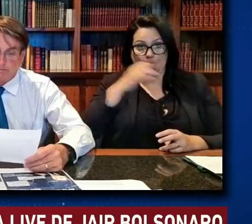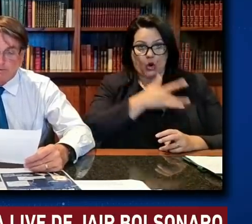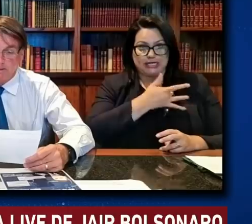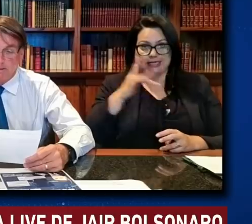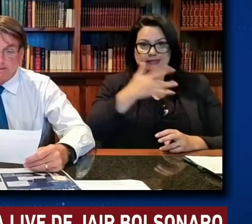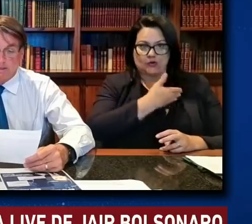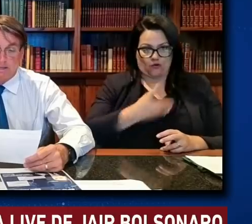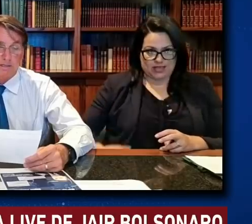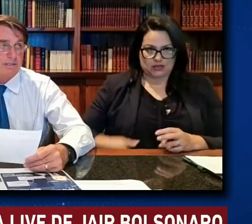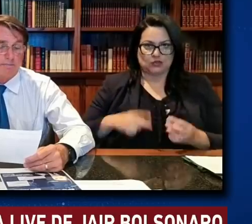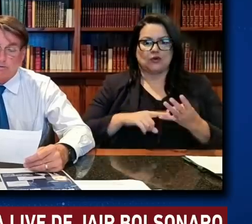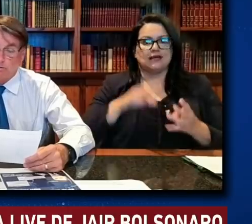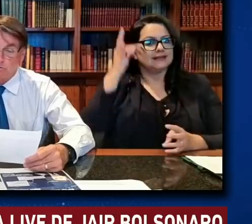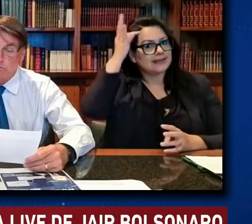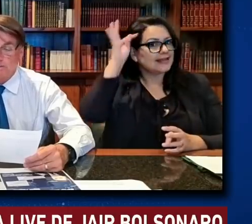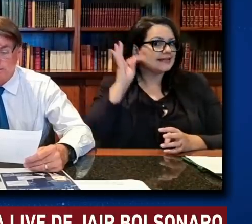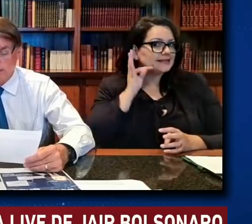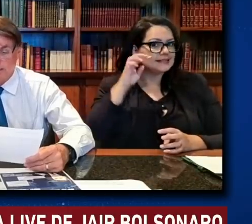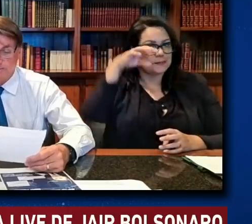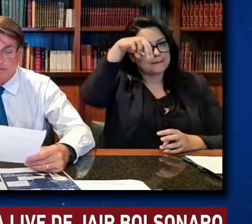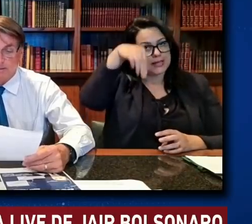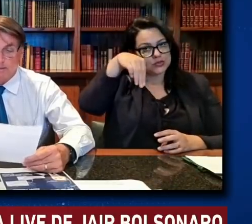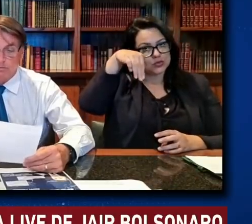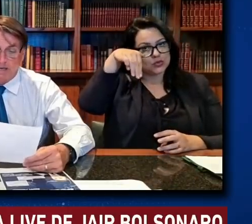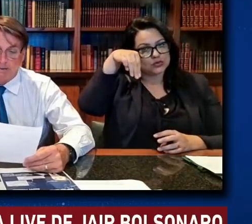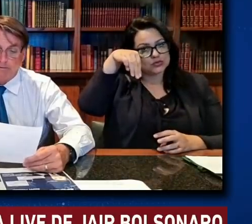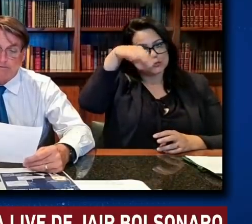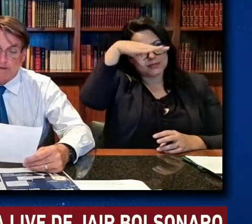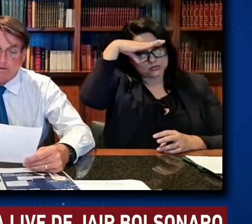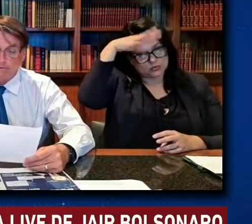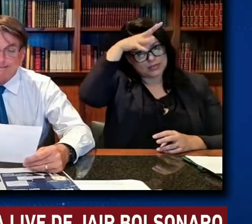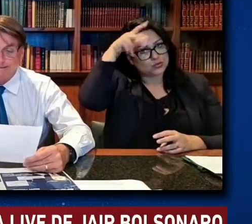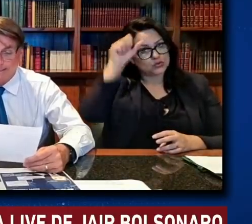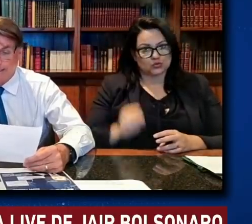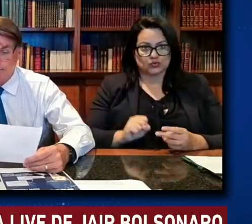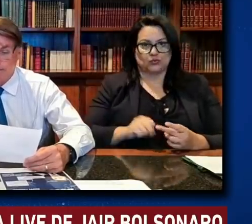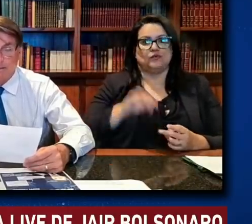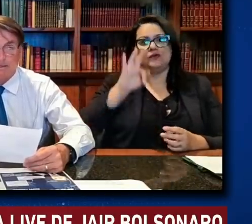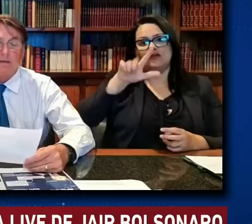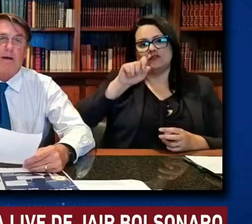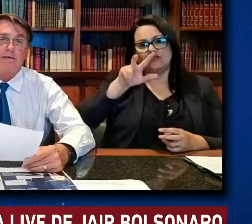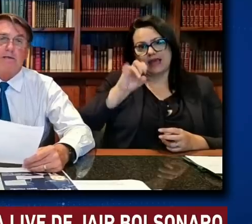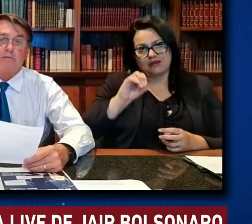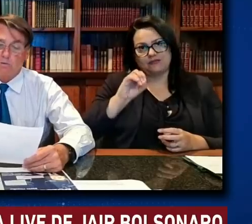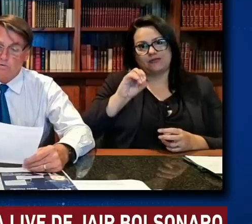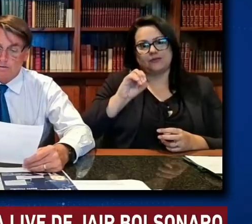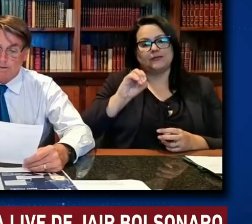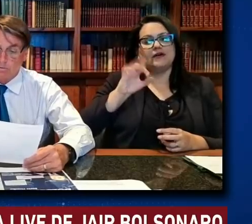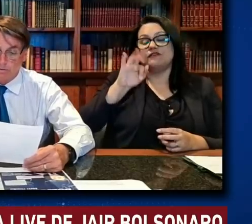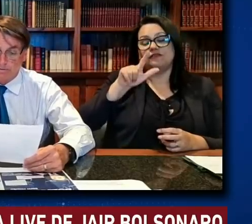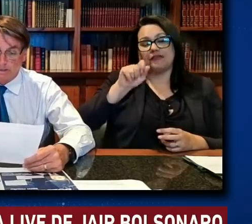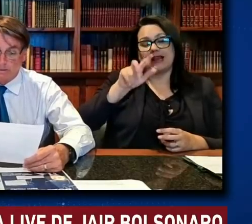governador. Tereza Cristina em Mato Grosso do Sul, Senado. No DF, Flávia Arruda, Senado. Na Bahia, João